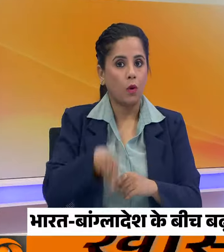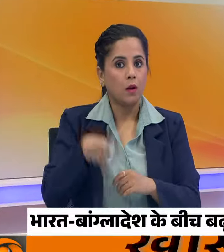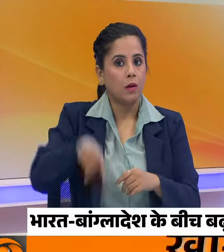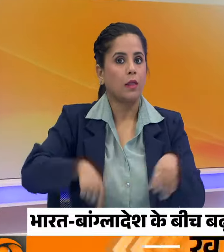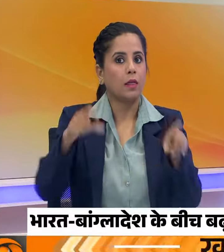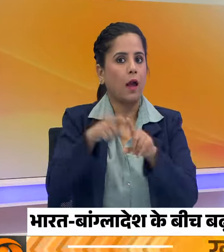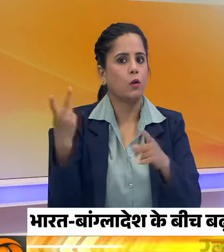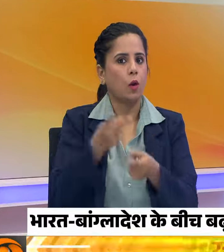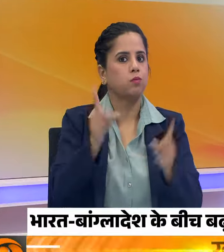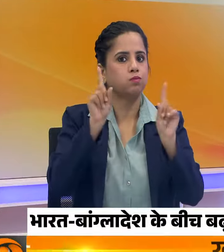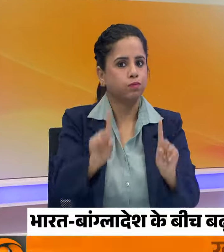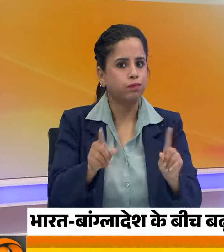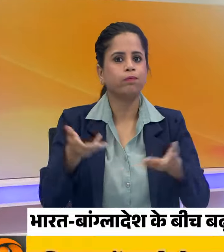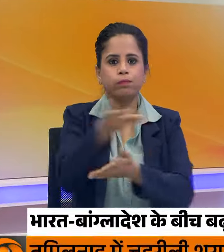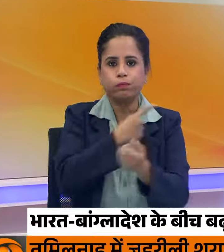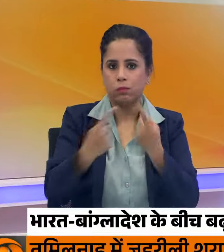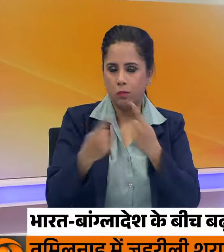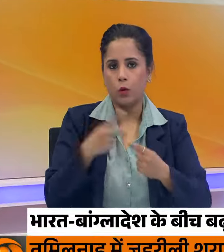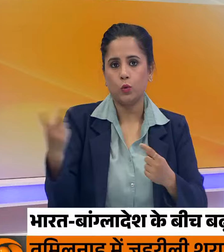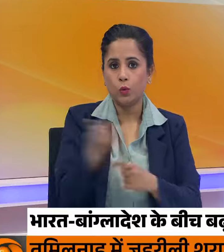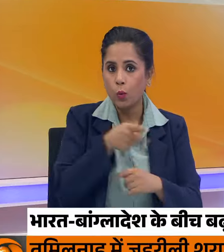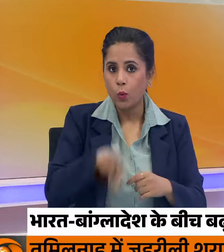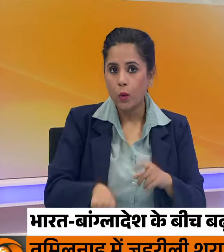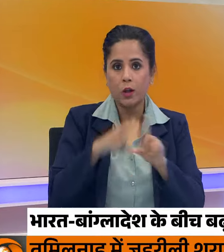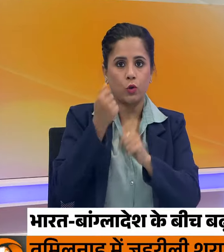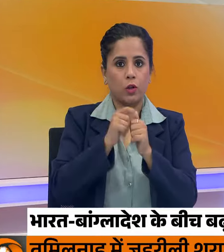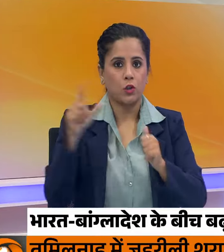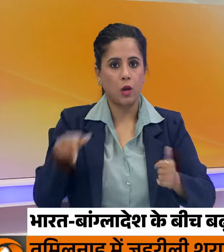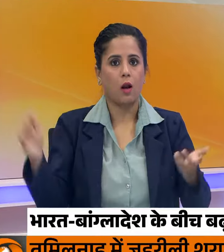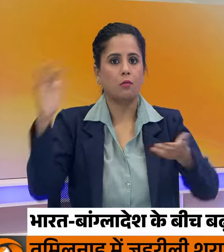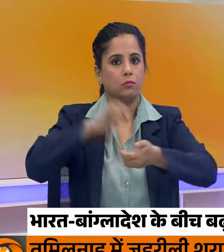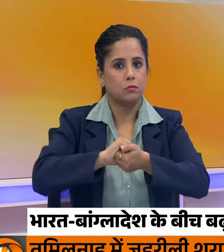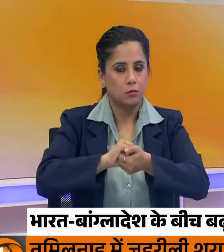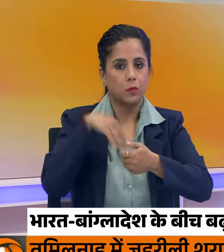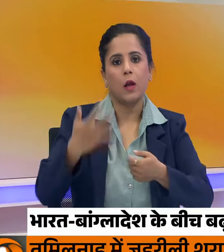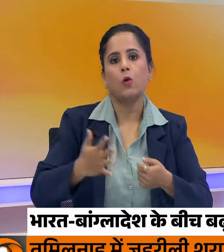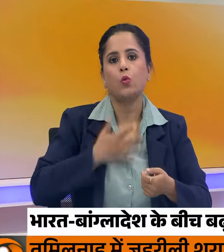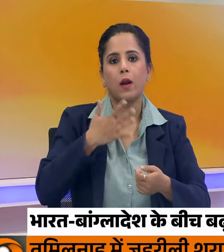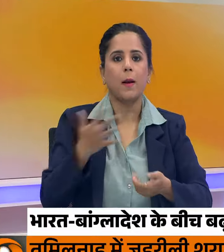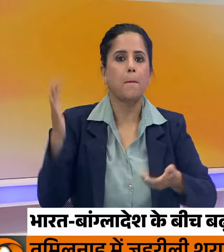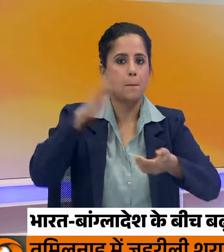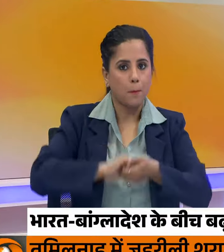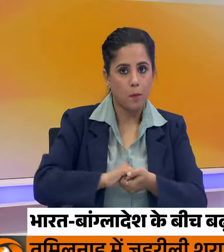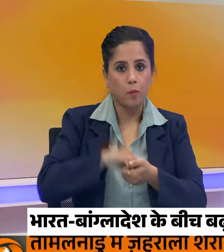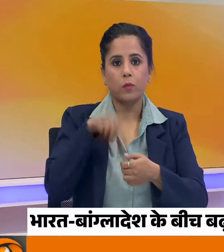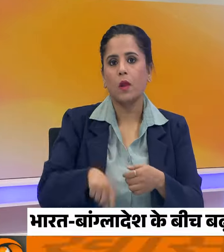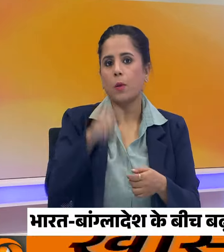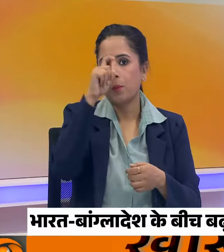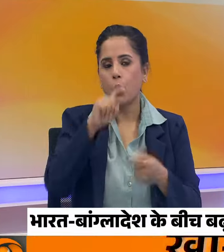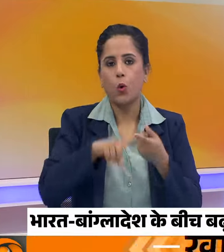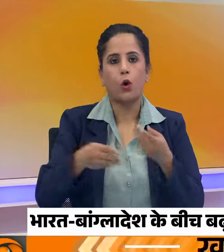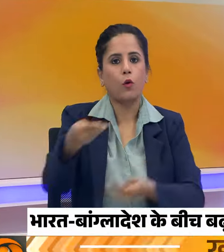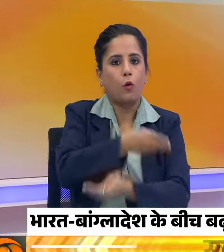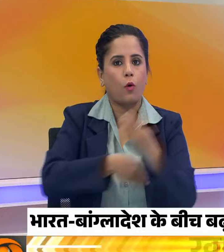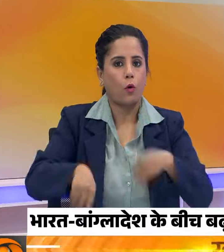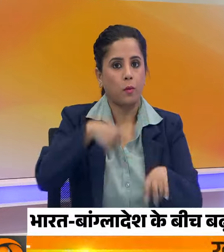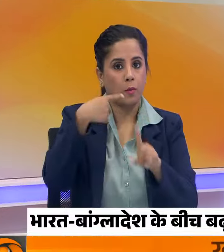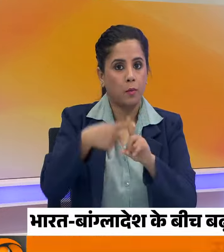द्विपक्षीय वार्ता दोनों देशों के बीच डिजिटल पार्टनरशिप ग्रीन पार्टनरशिप ब्लू इकॉनमी